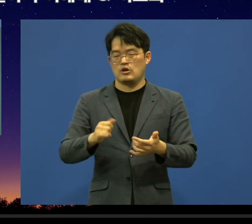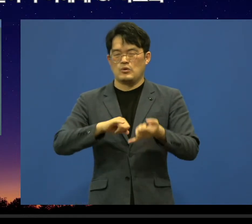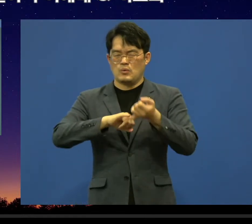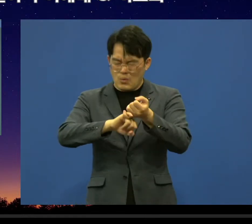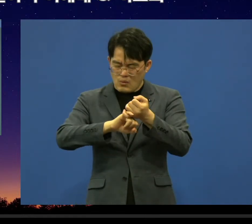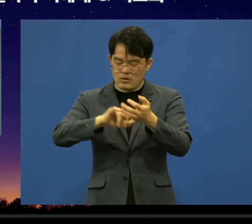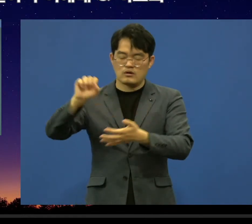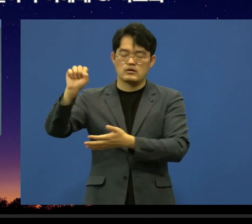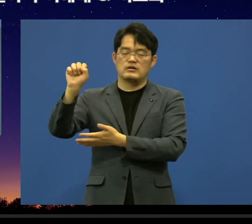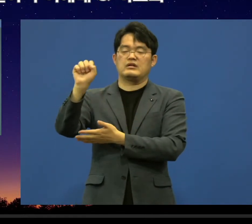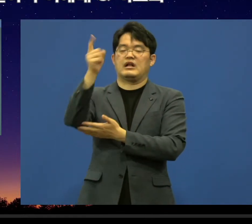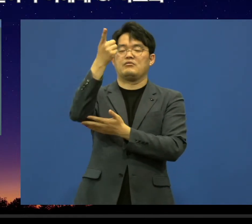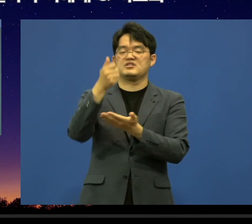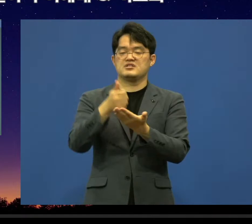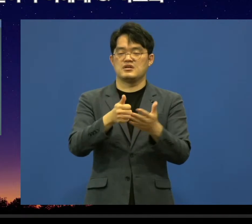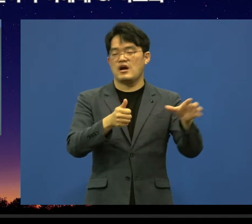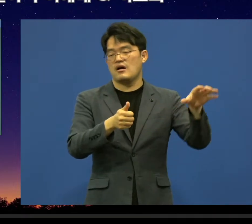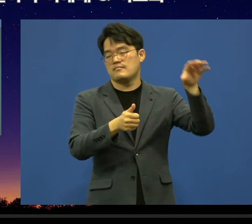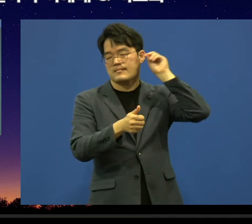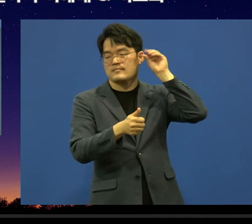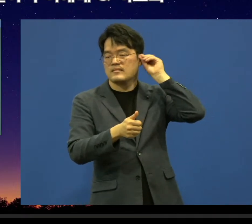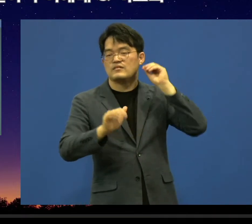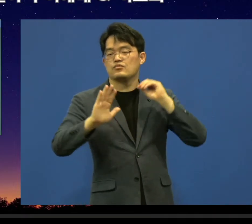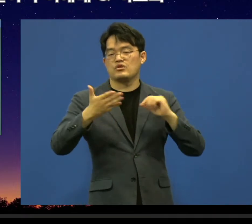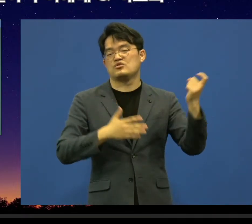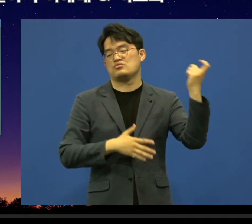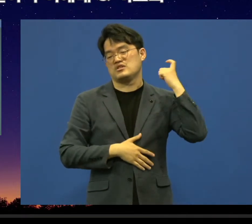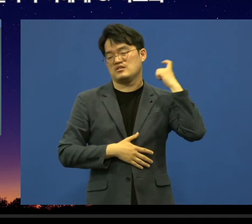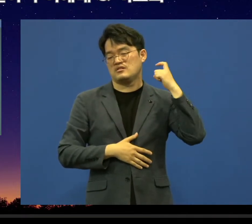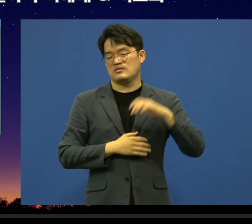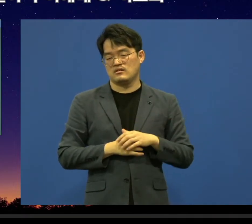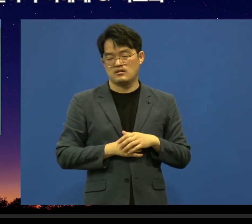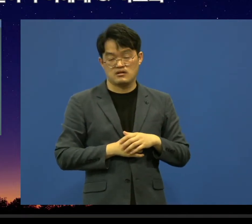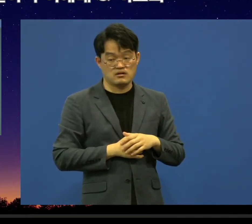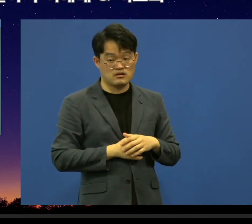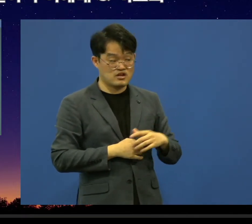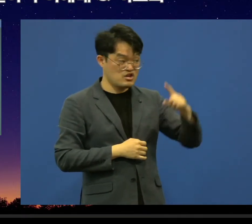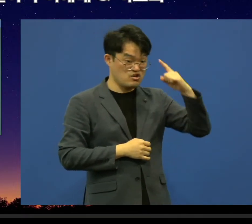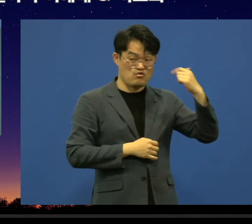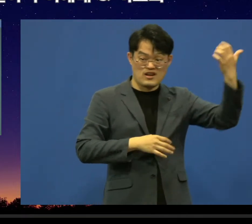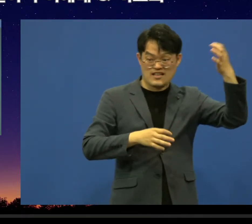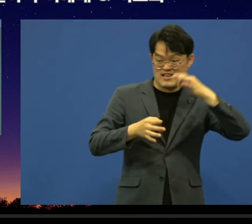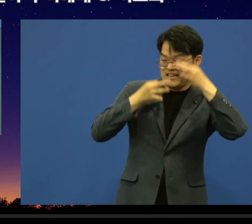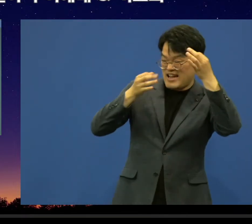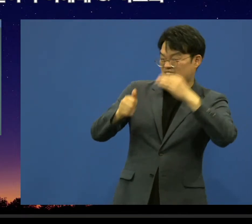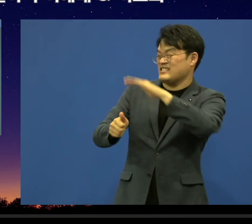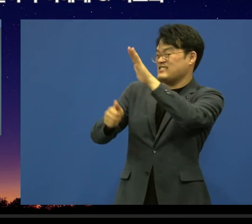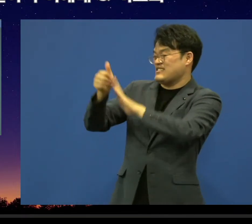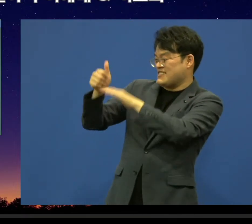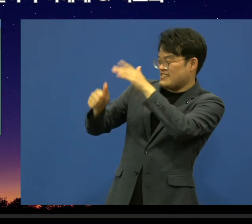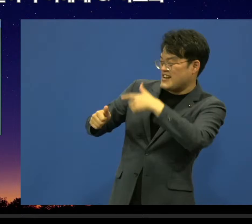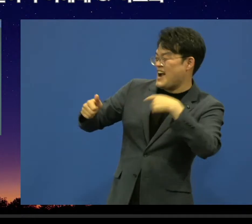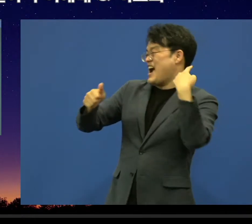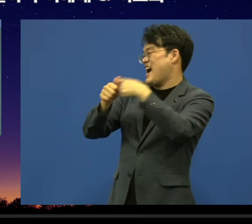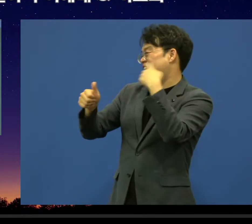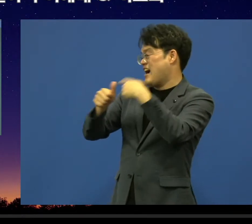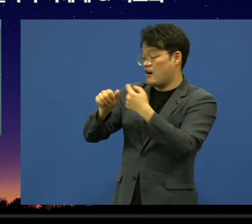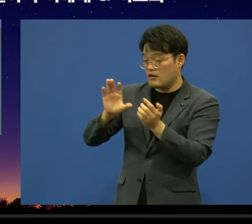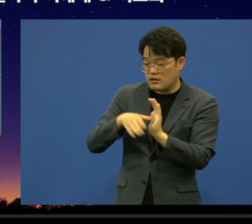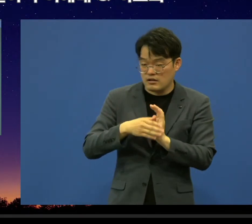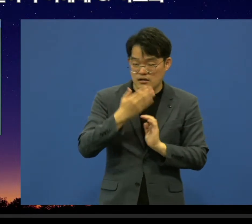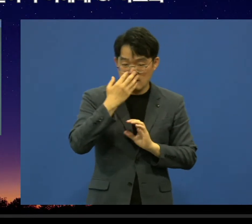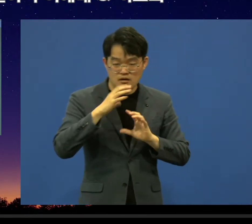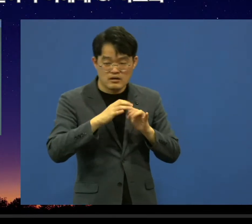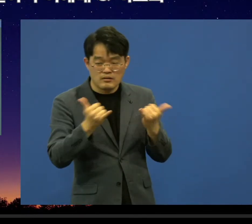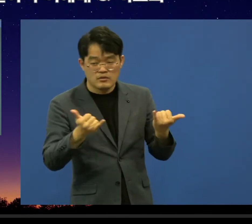했습니다. 골리앗의 소리는 이스라엘 사람들에게는 위협이었고 두려움이었고 백성들을 흩어버릴 만한